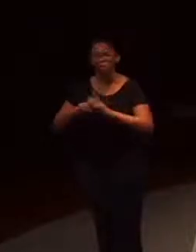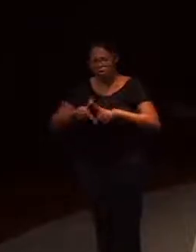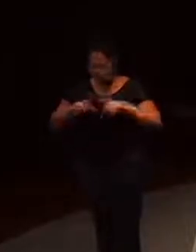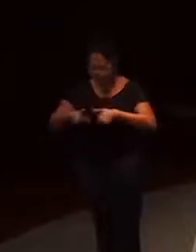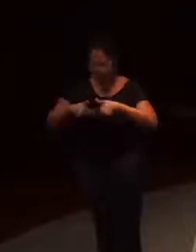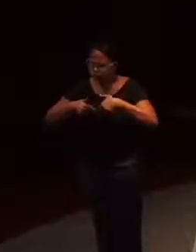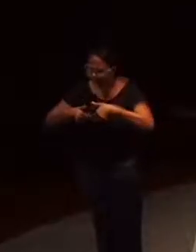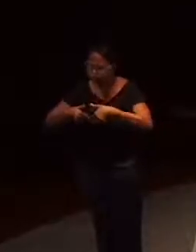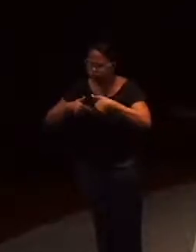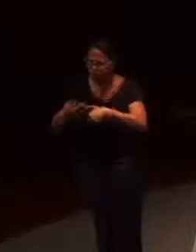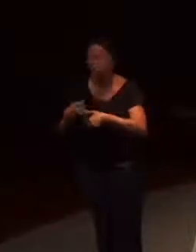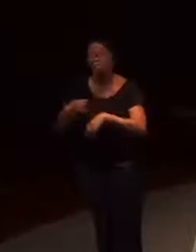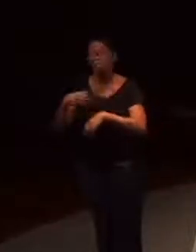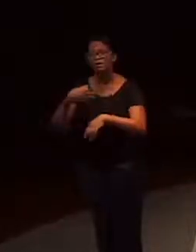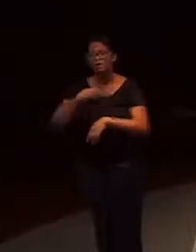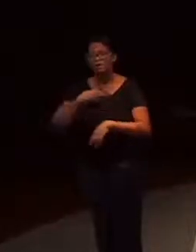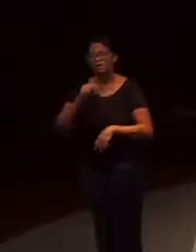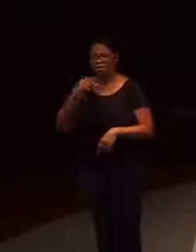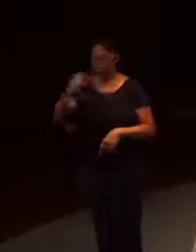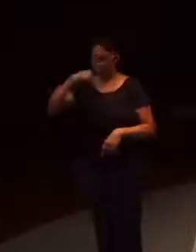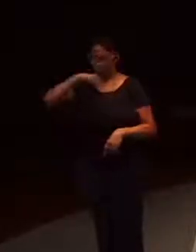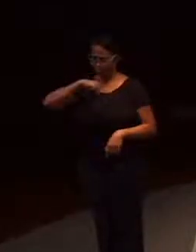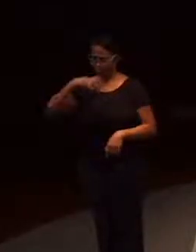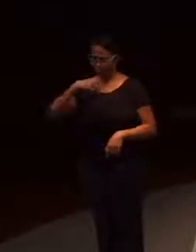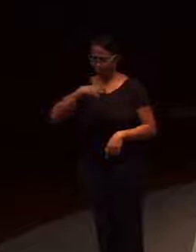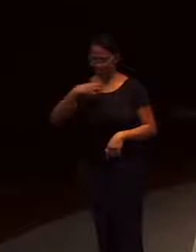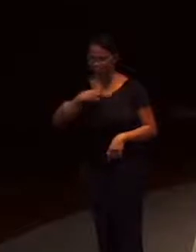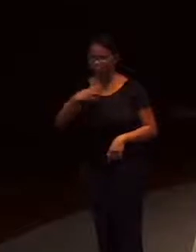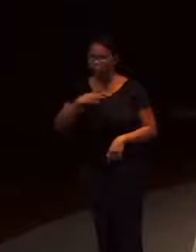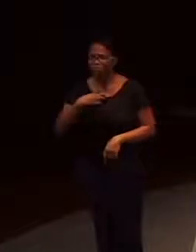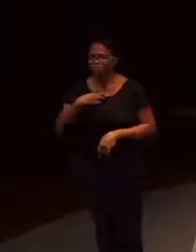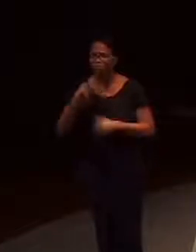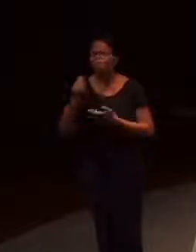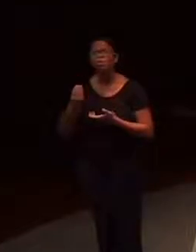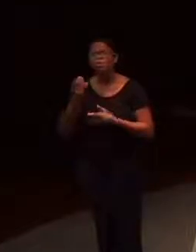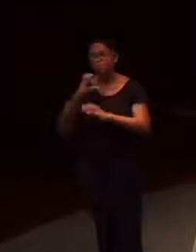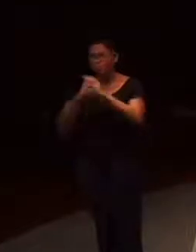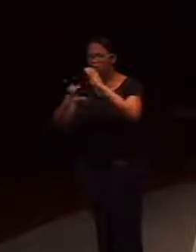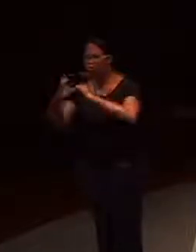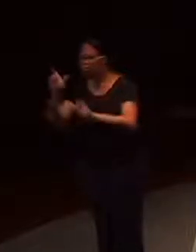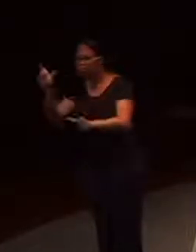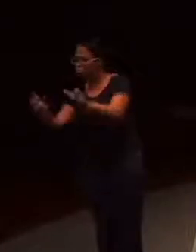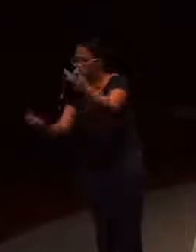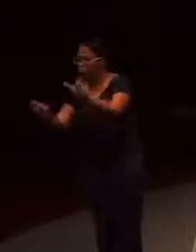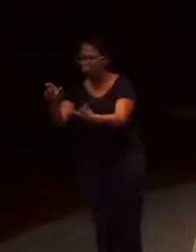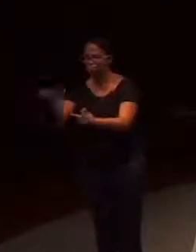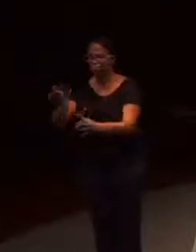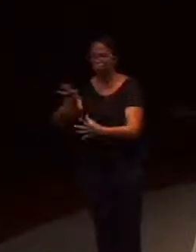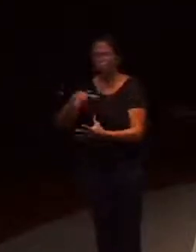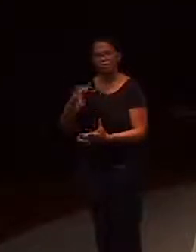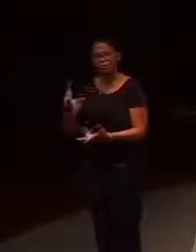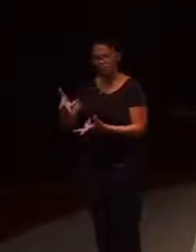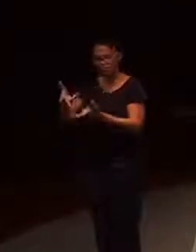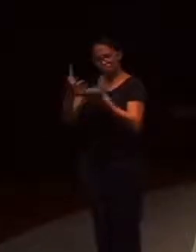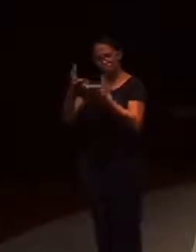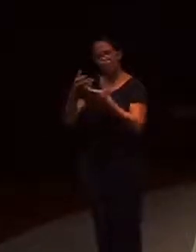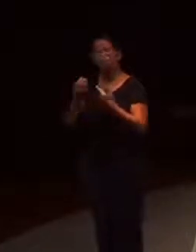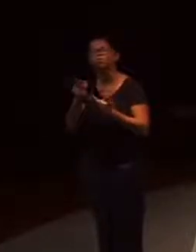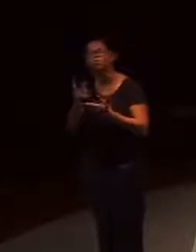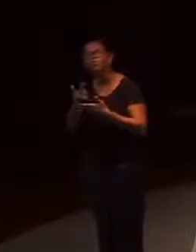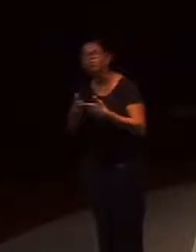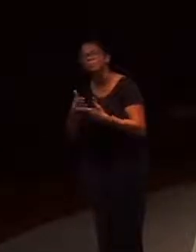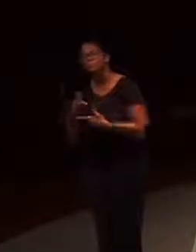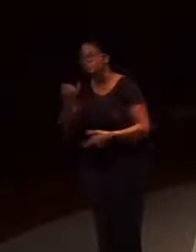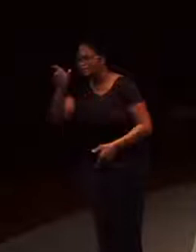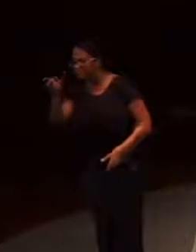da subjetividade, da linguagem, do modo como nos comunicamos, da maneira como encaramos